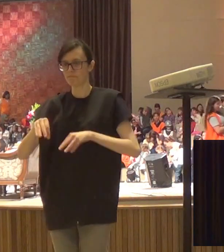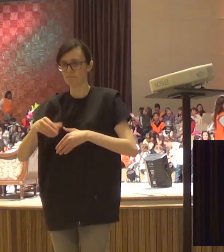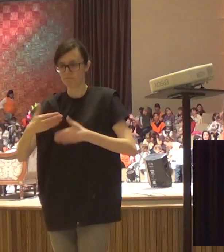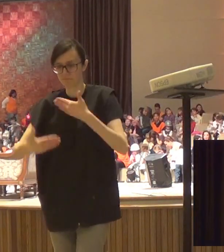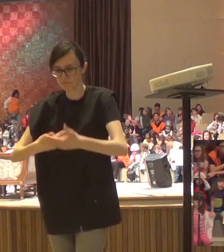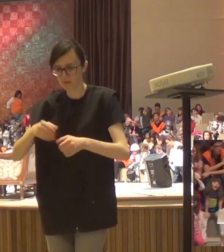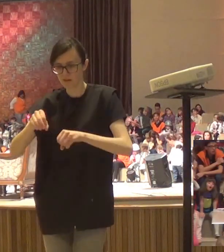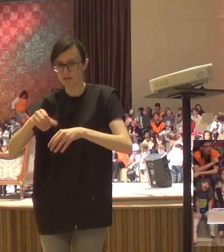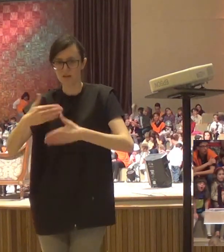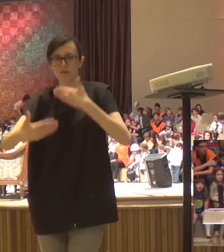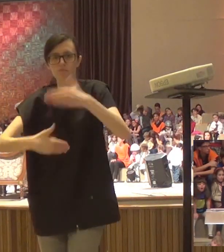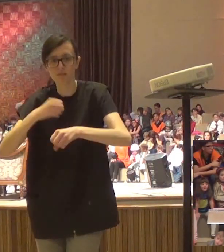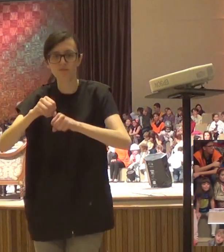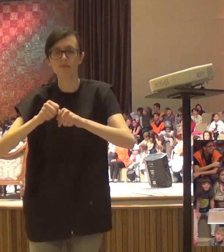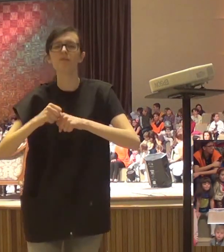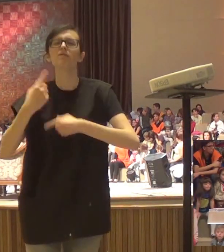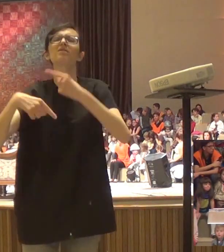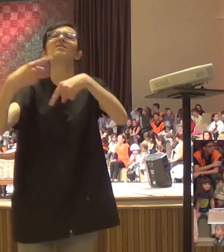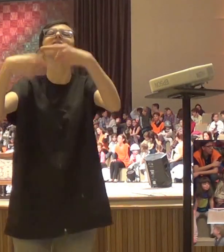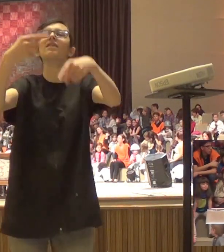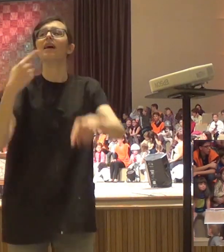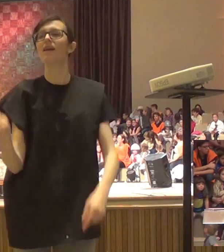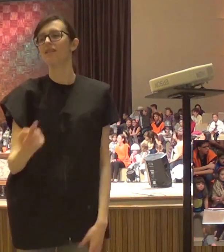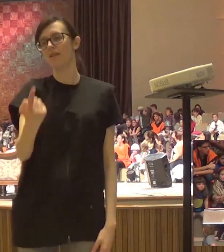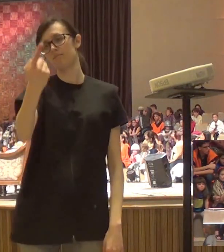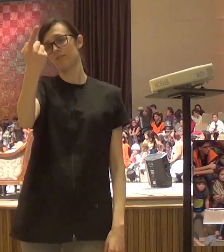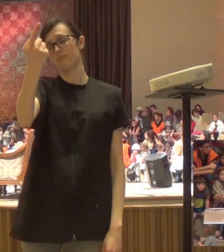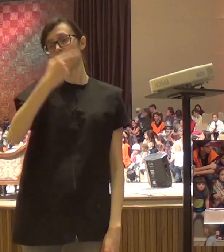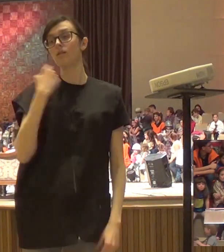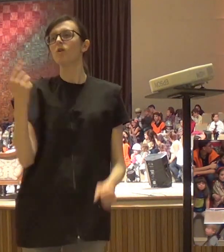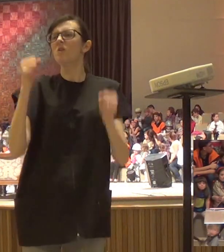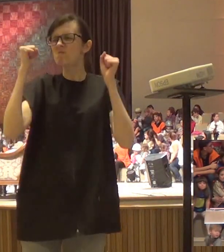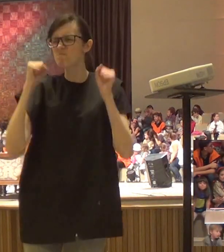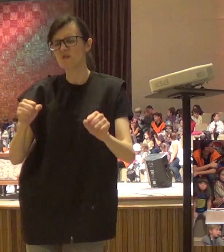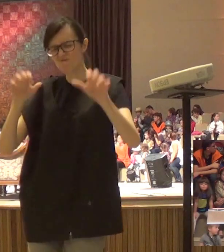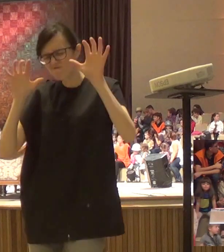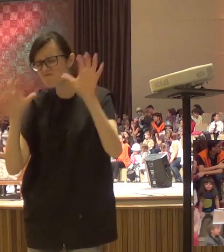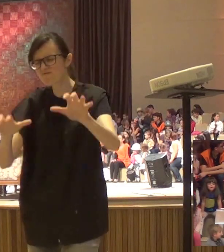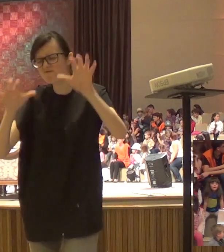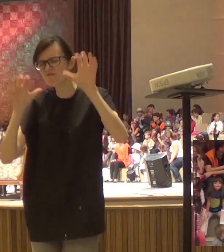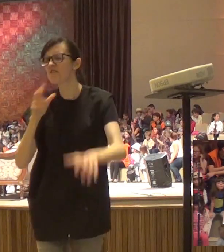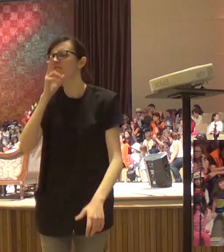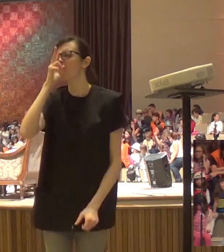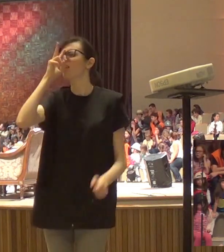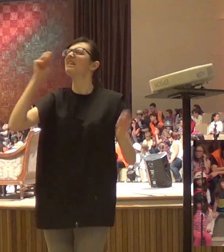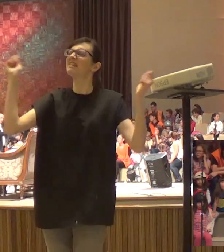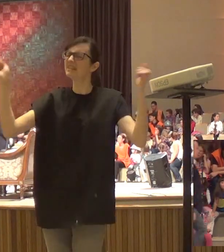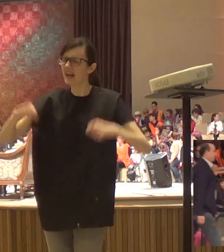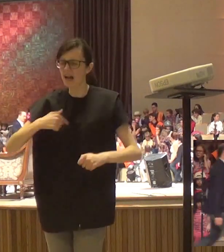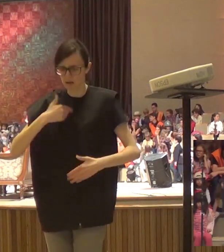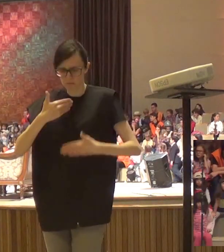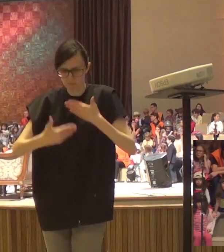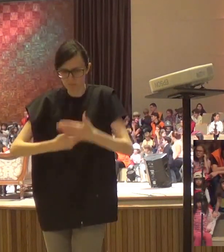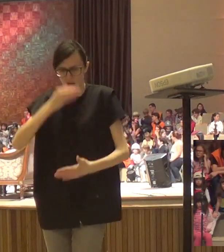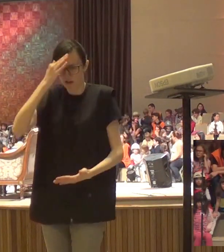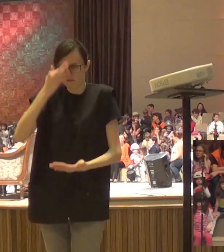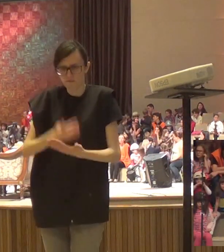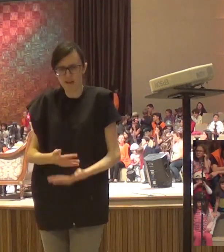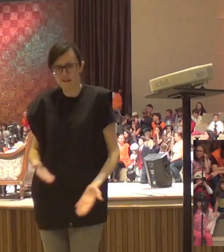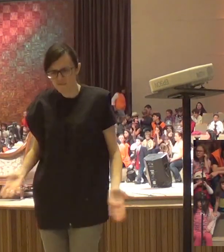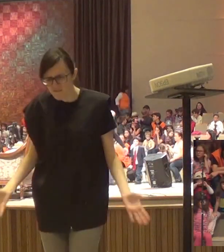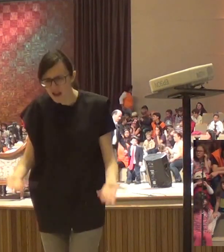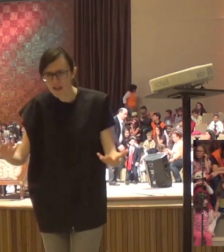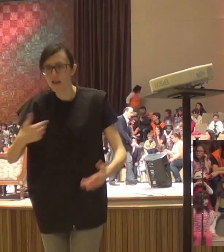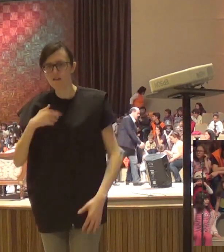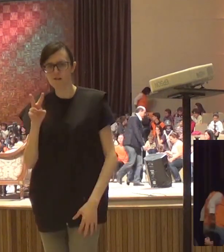transmitir um legado para a nova geração da forma que fazemos. Nós podemos fazer um impacto tremendo, uma